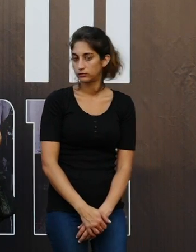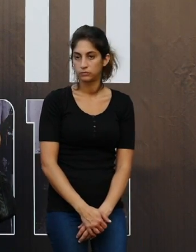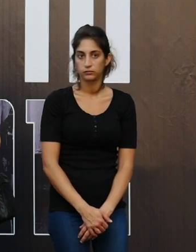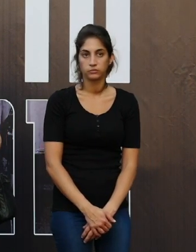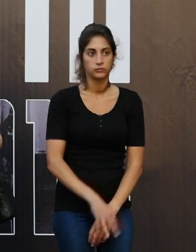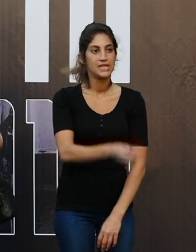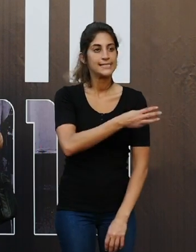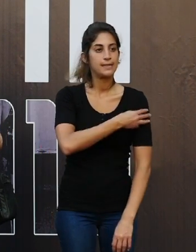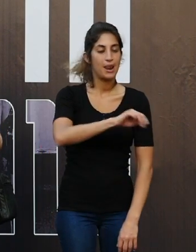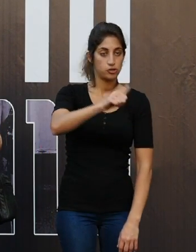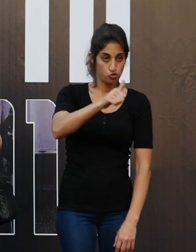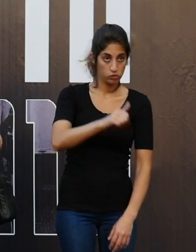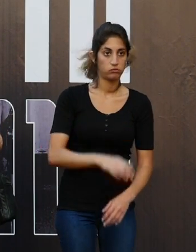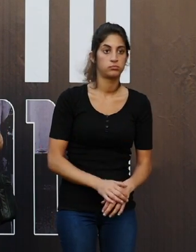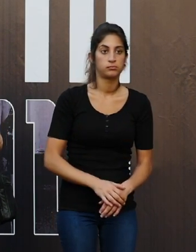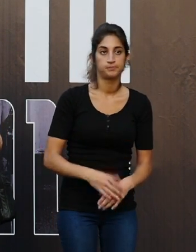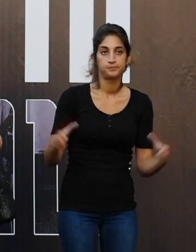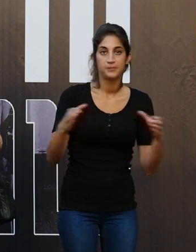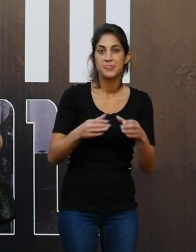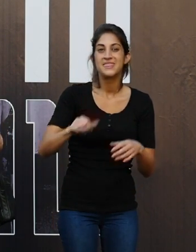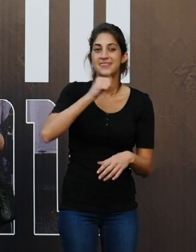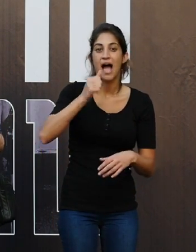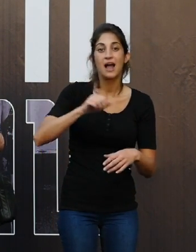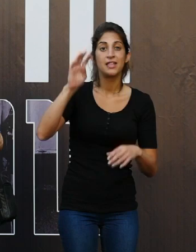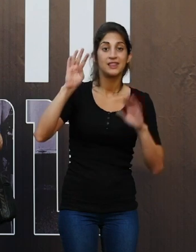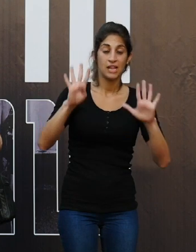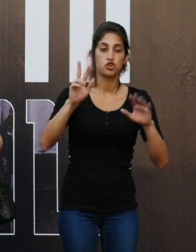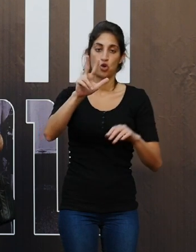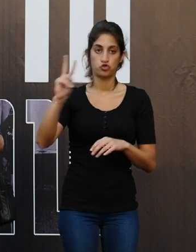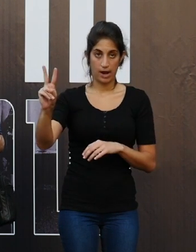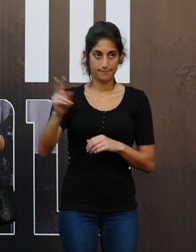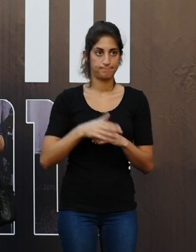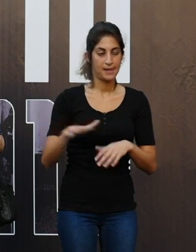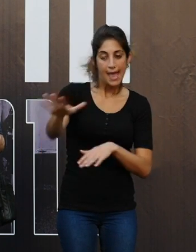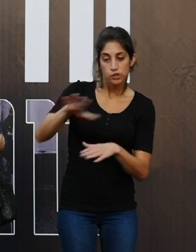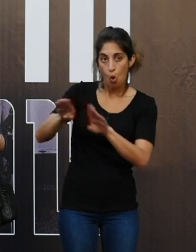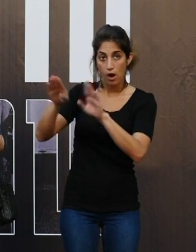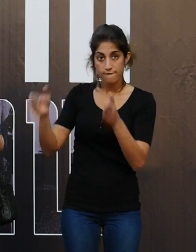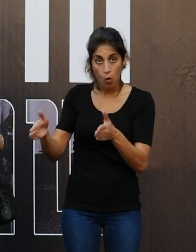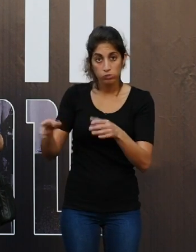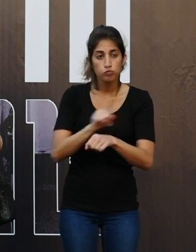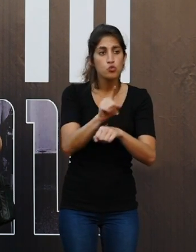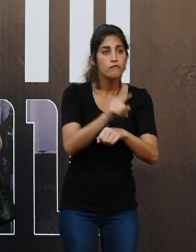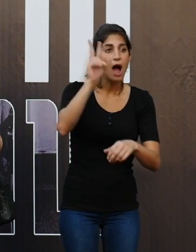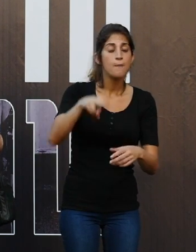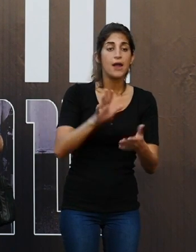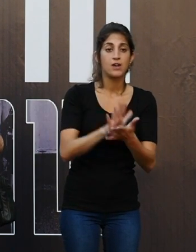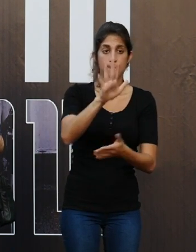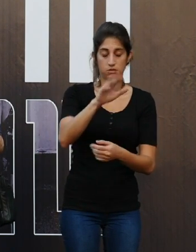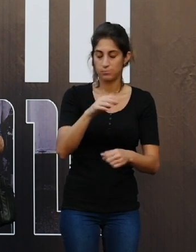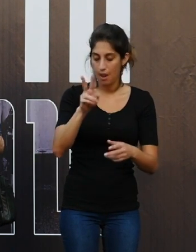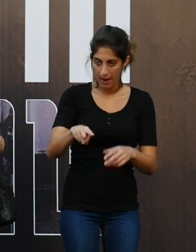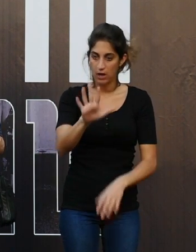דרגה סמל ראשון, יחידה נחל 932, אזור חברון, תקופה